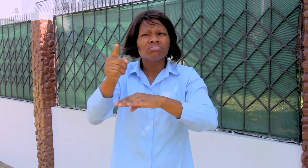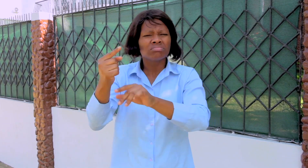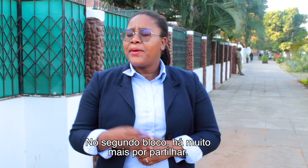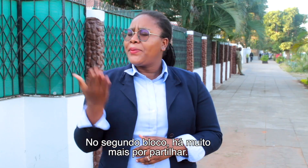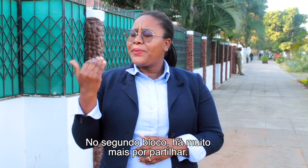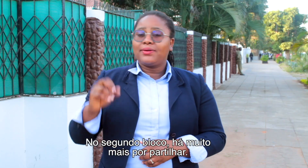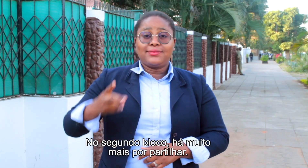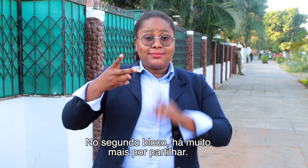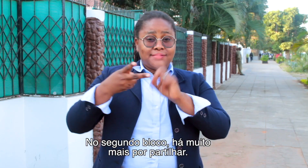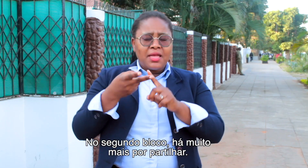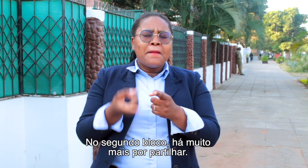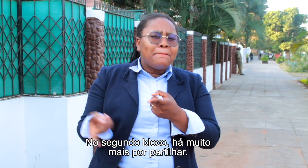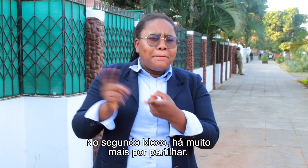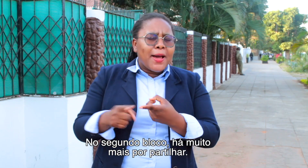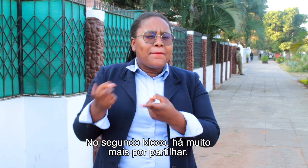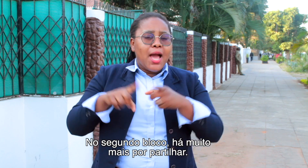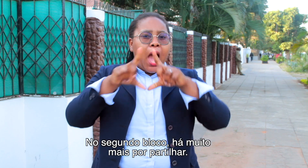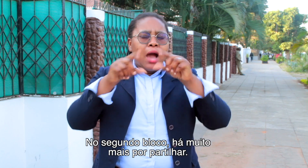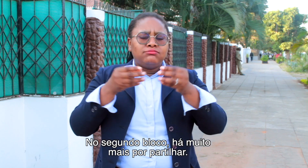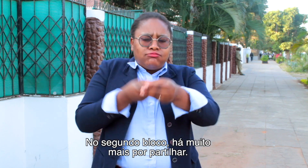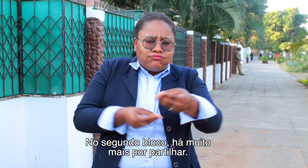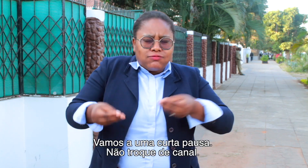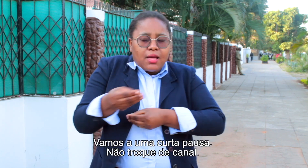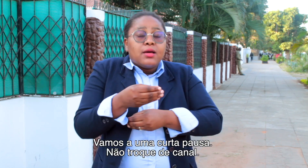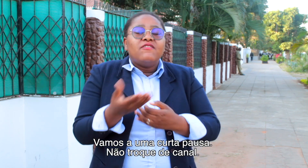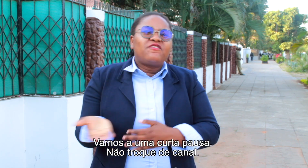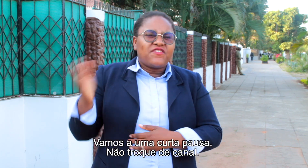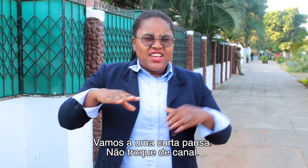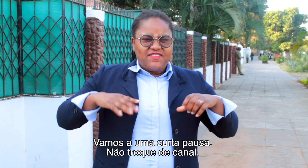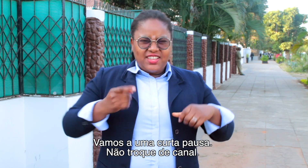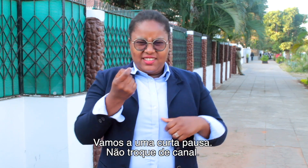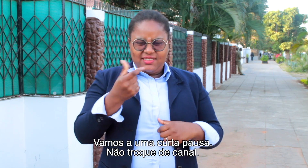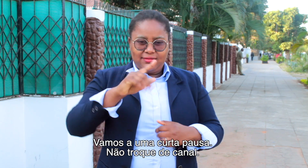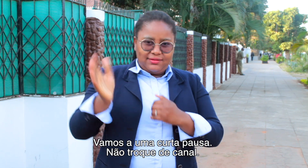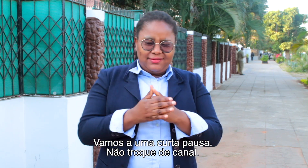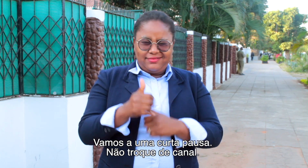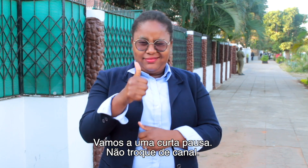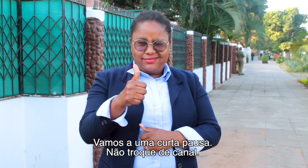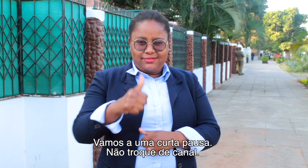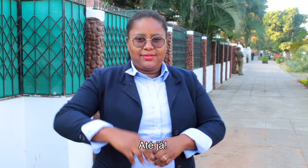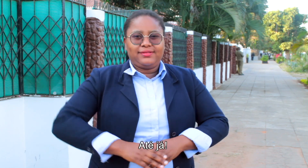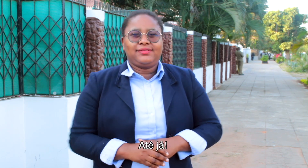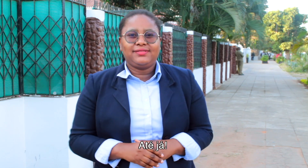No segundo bloco, há muito mais por partilhar. Vamos a uma curta pausa não troque de canal. Até já!